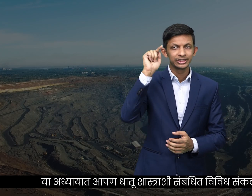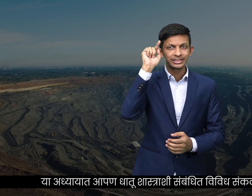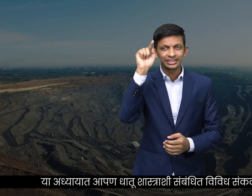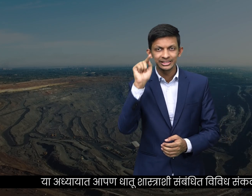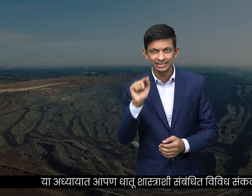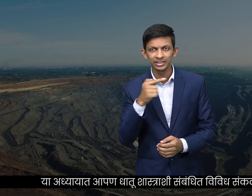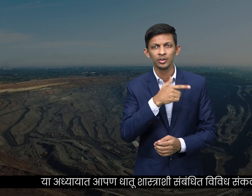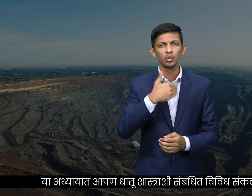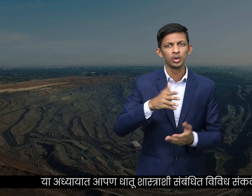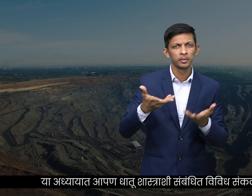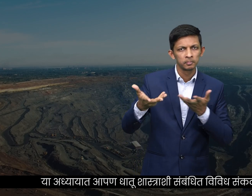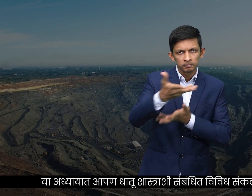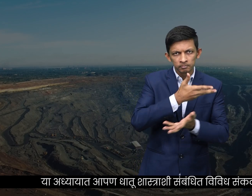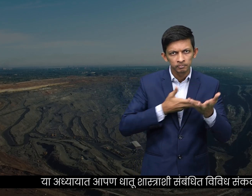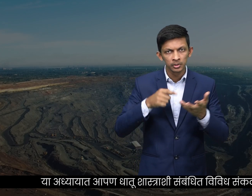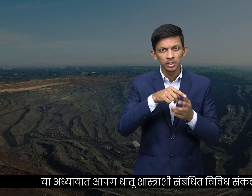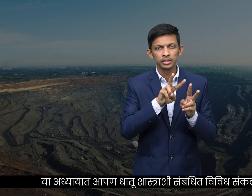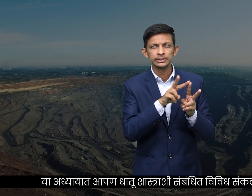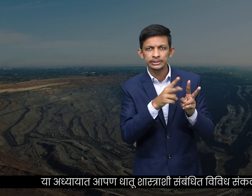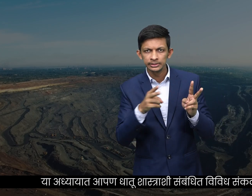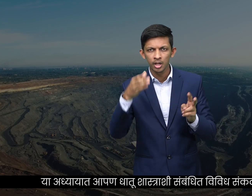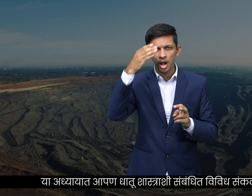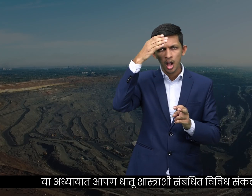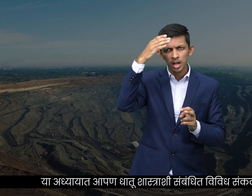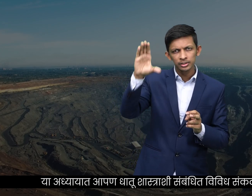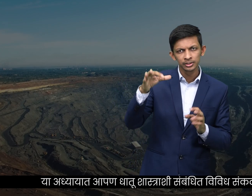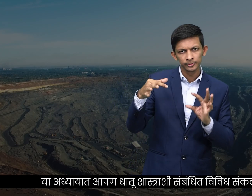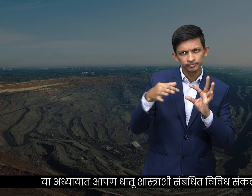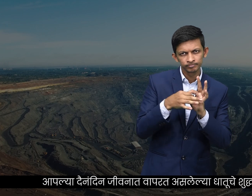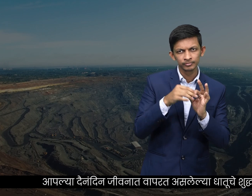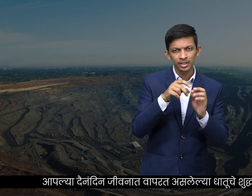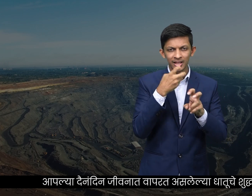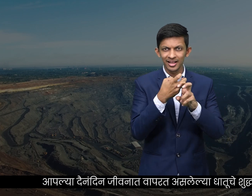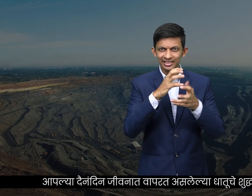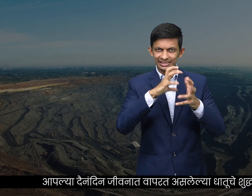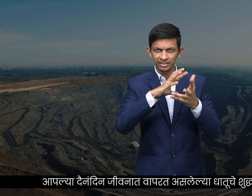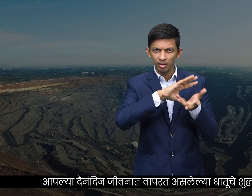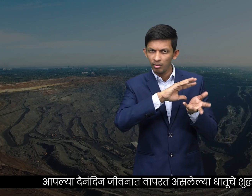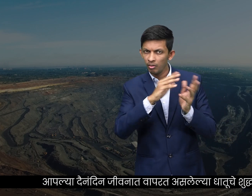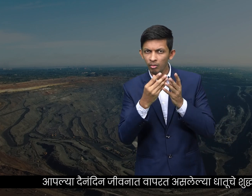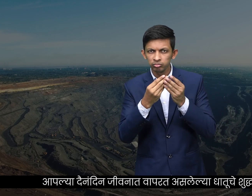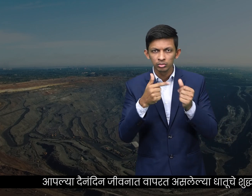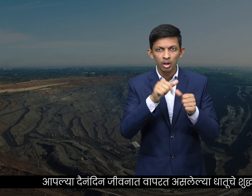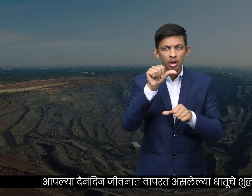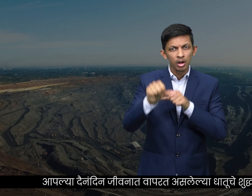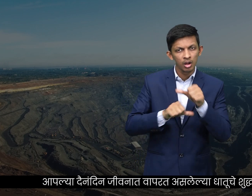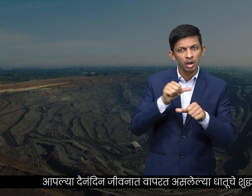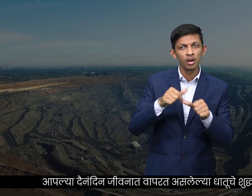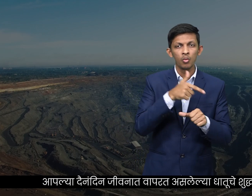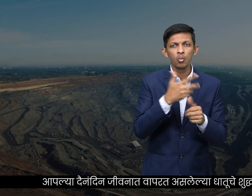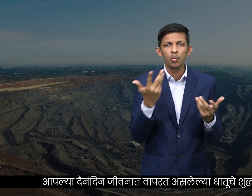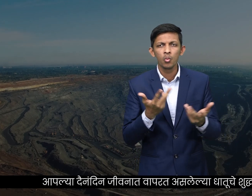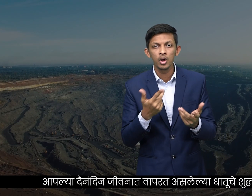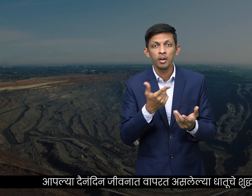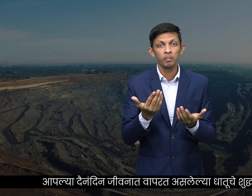या अध्ययनात आपण धातुशास्त्राशी संबंधित विविध संकल्पना आणि आपण आपल्या दैनंदिन जीवनात वापरत असलेल्या धातूचे